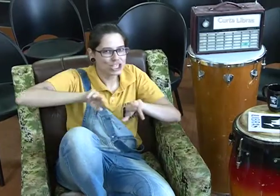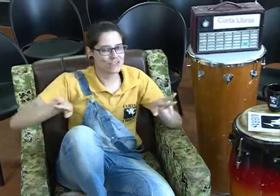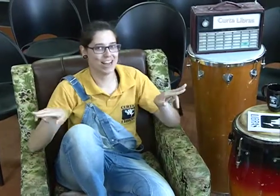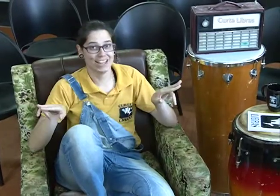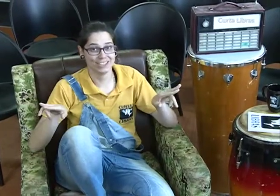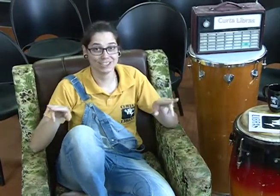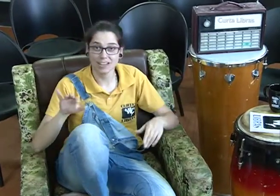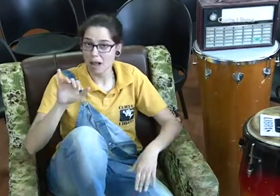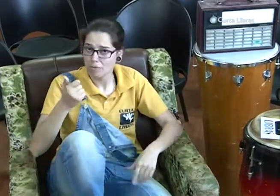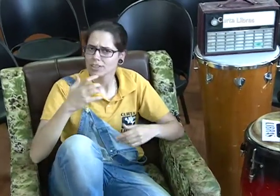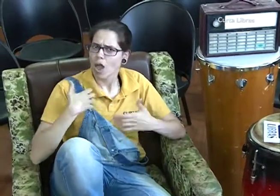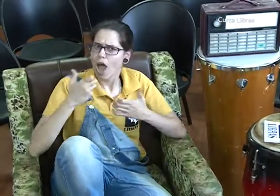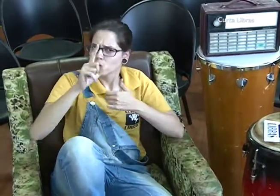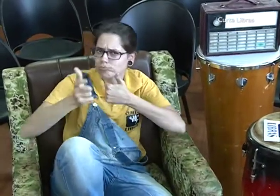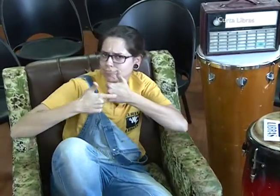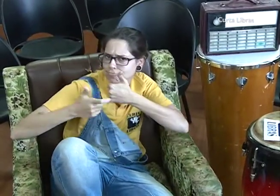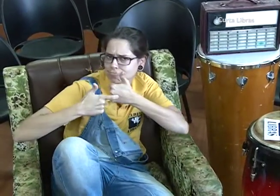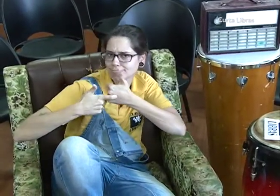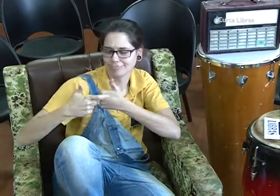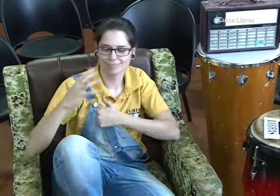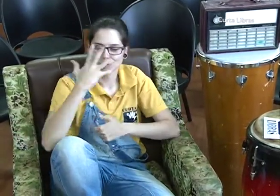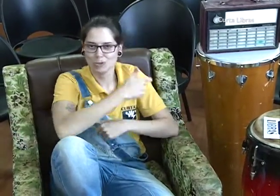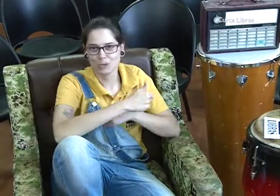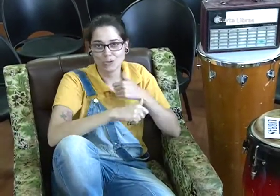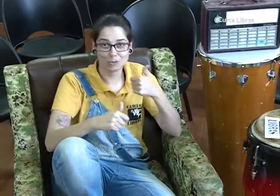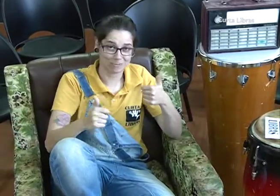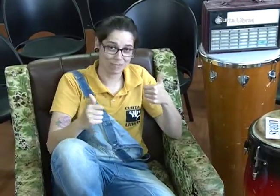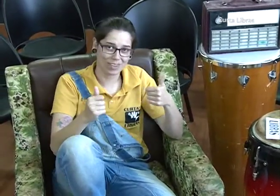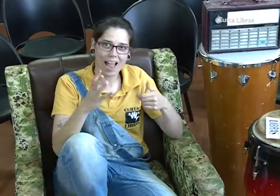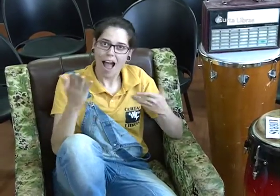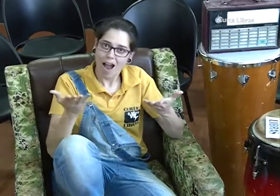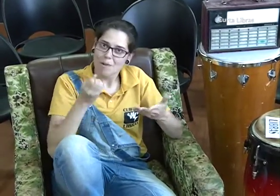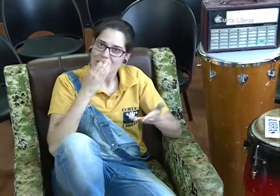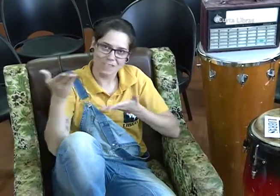diferente. Aproveitem e curtam o canal, porque vai ser tudo muito lindo. Bem-vindos!